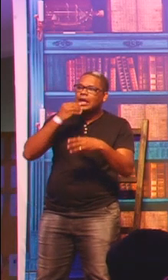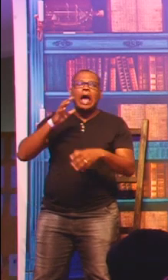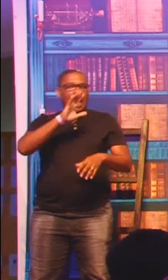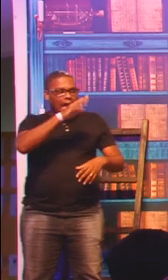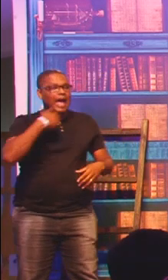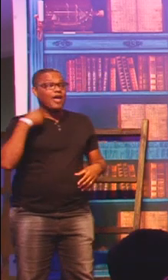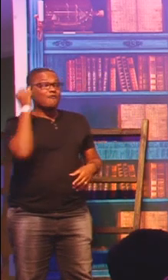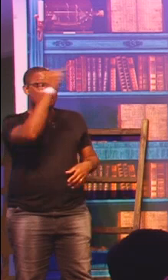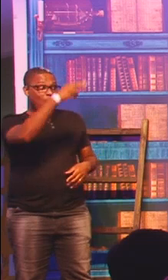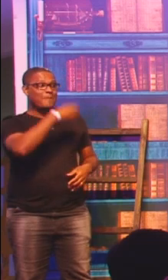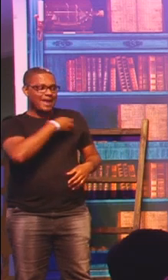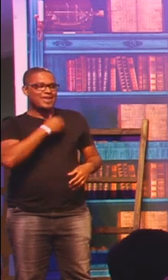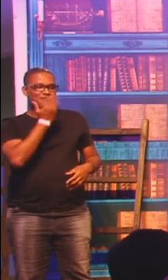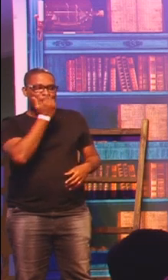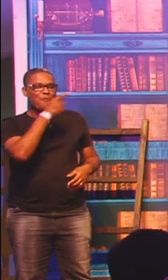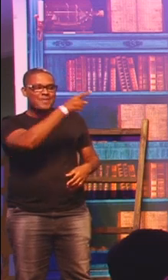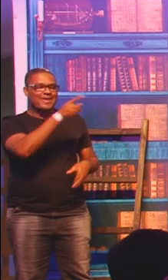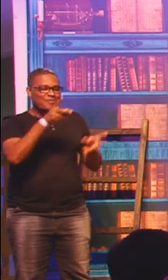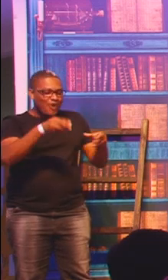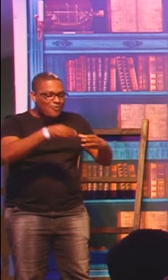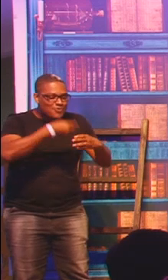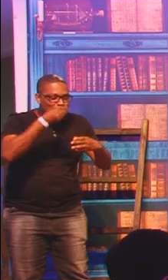eu quero provar mingau de cachorro.